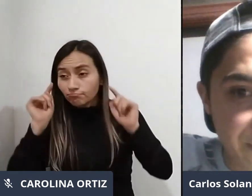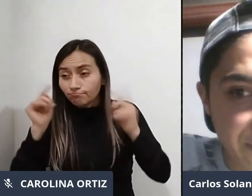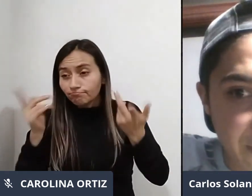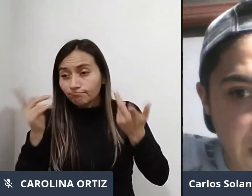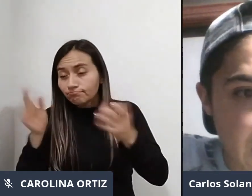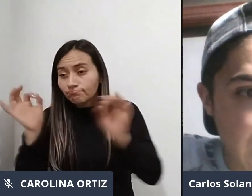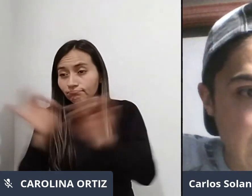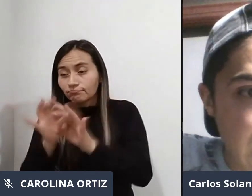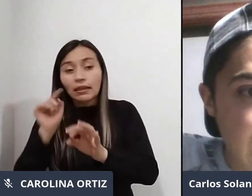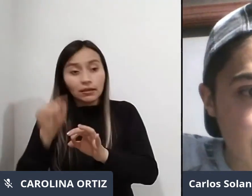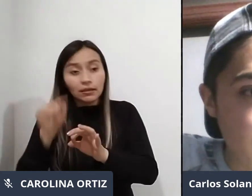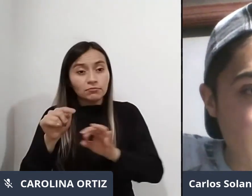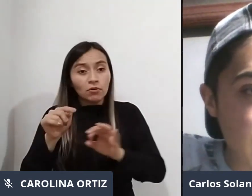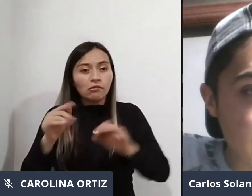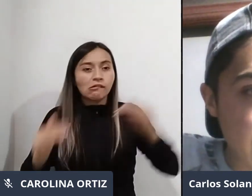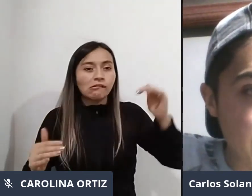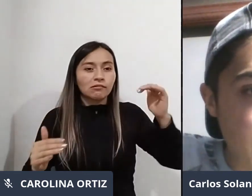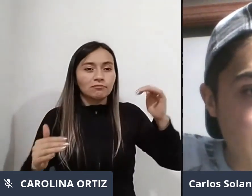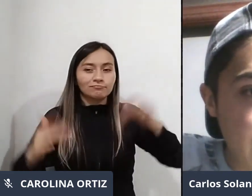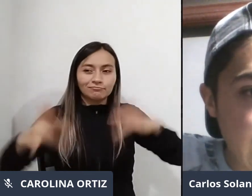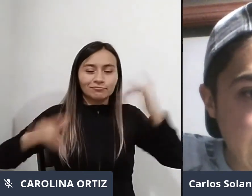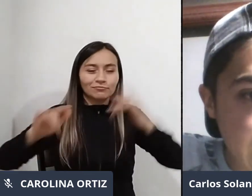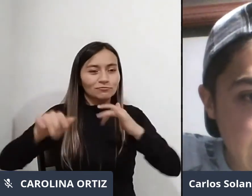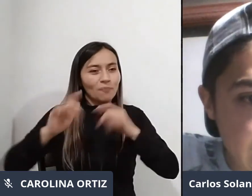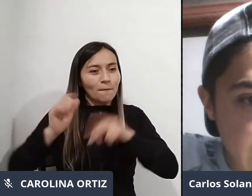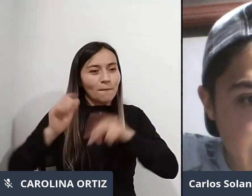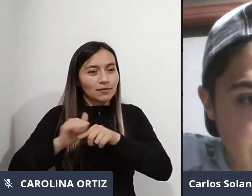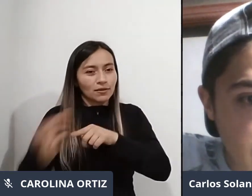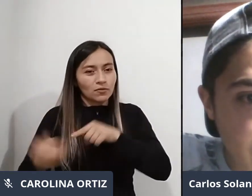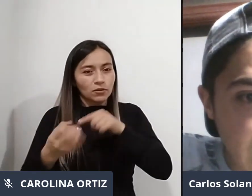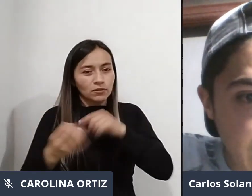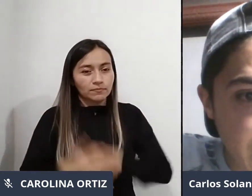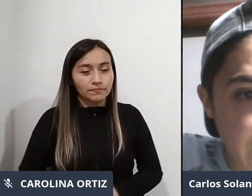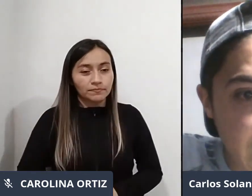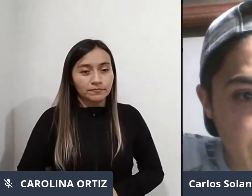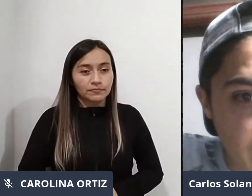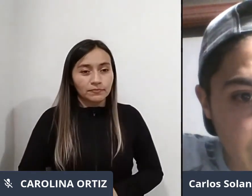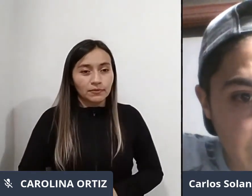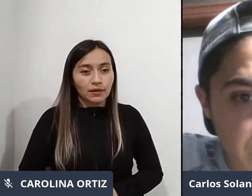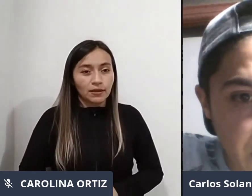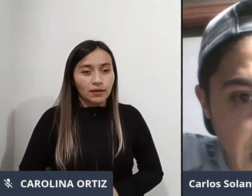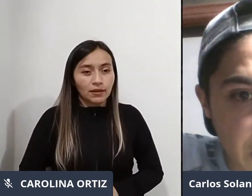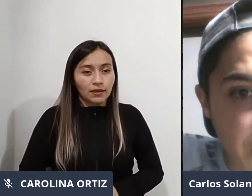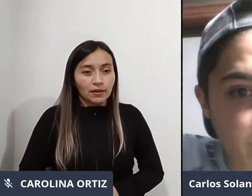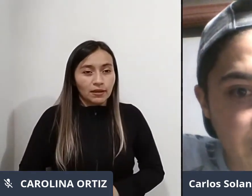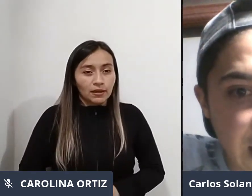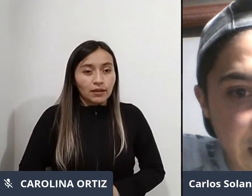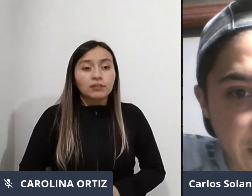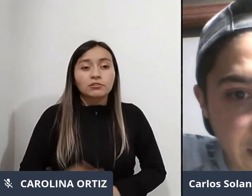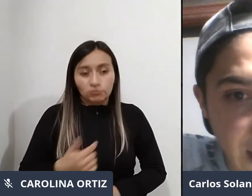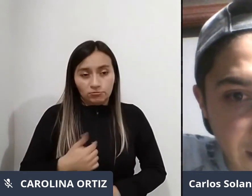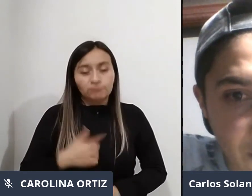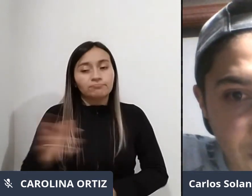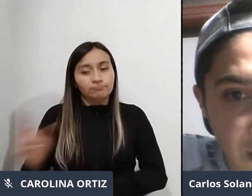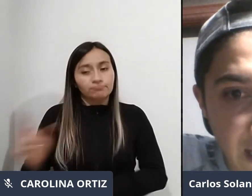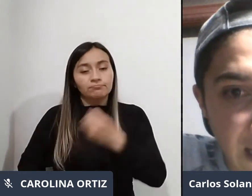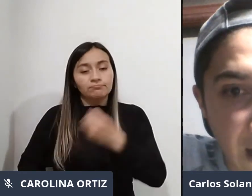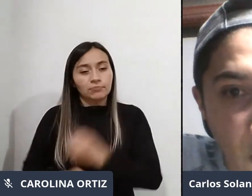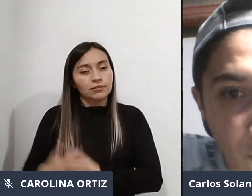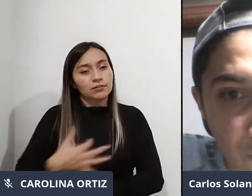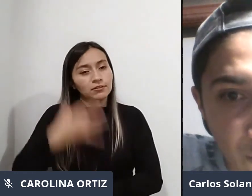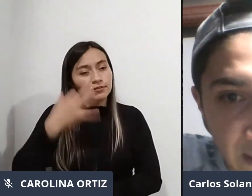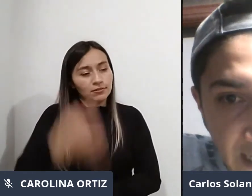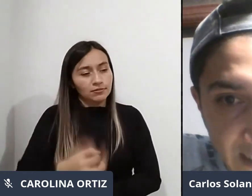educativa. Soy profesor en favor de la decencia contra la falta de pudor, en favor de la libertad contra